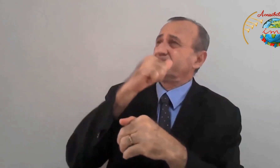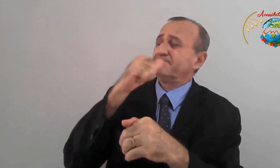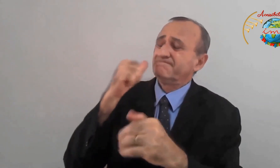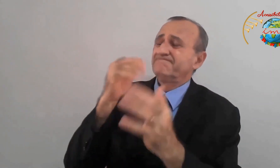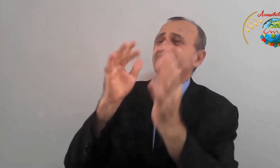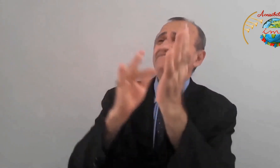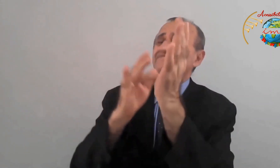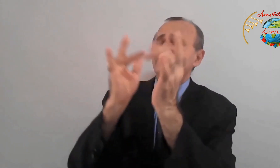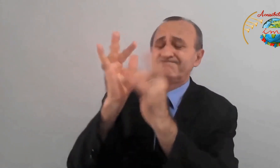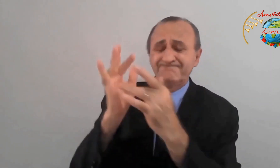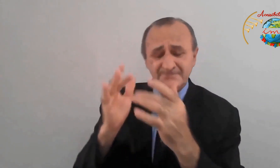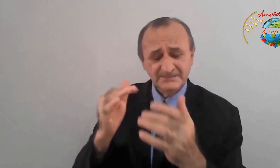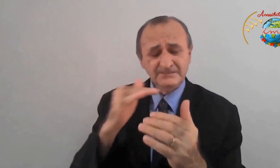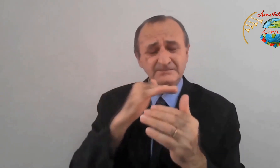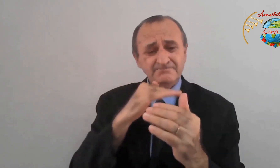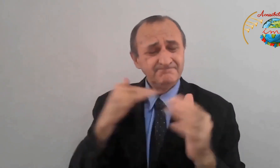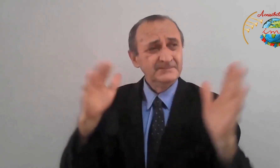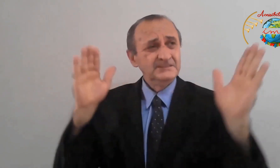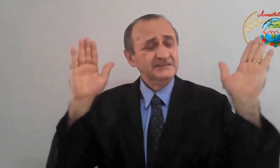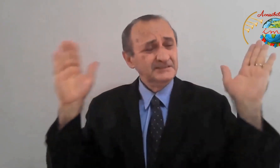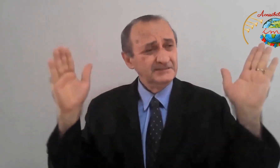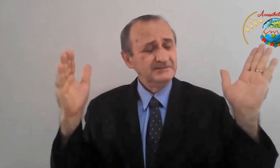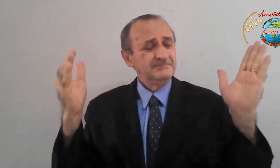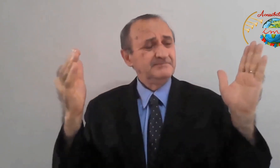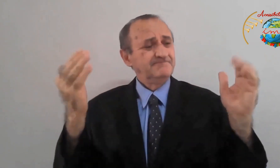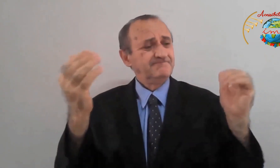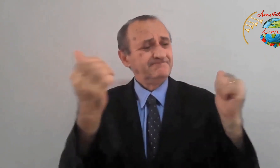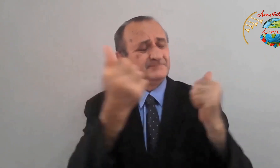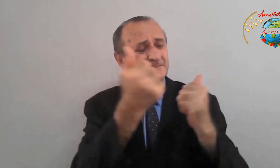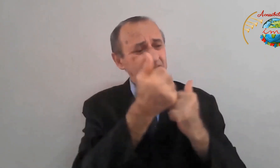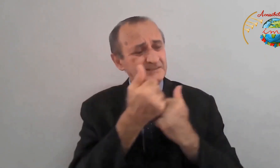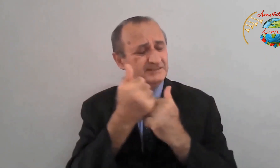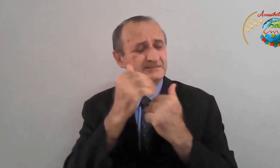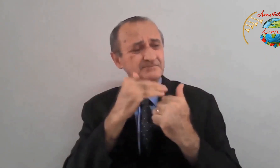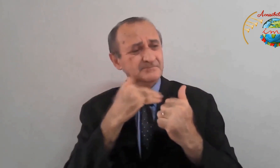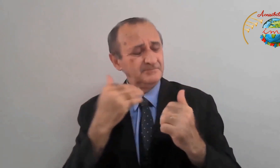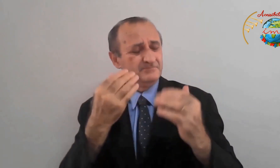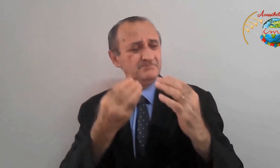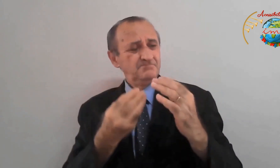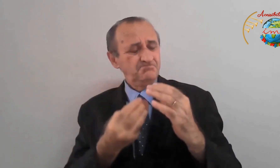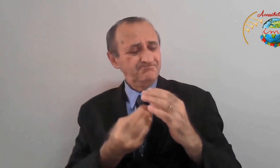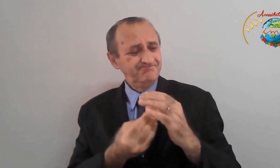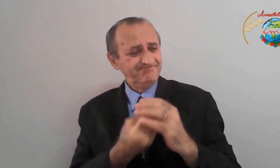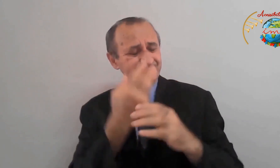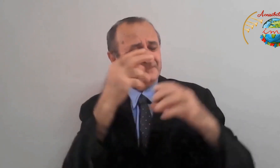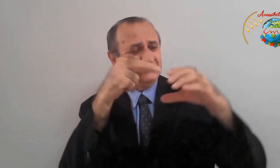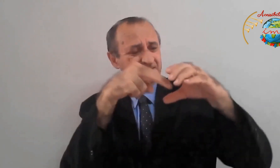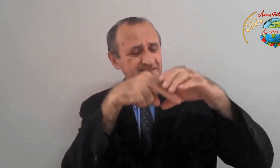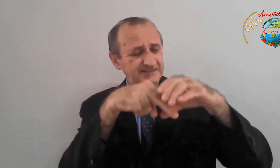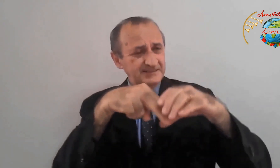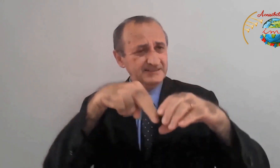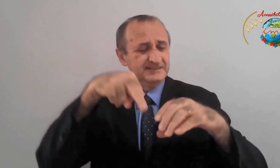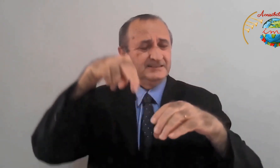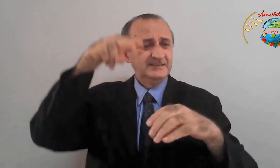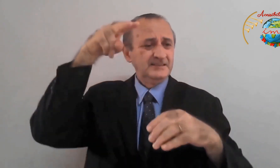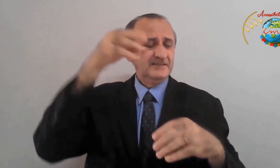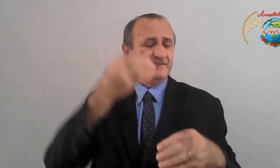sacrifício de Jesus Cristo por nós, morrer na cruz, mas substituiu a morte, porque